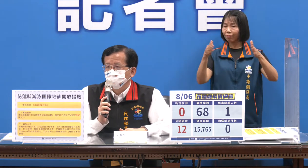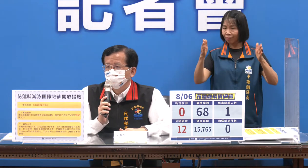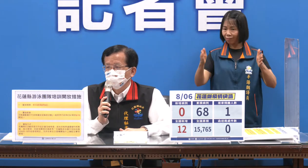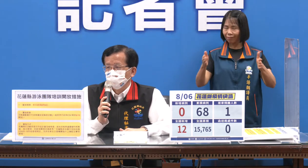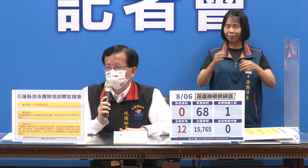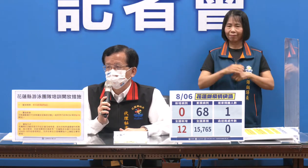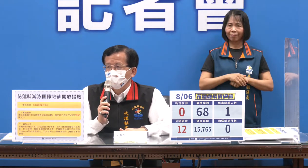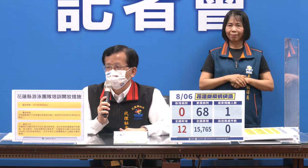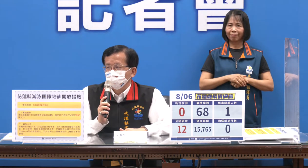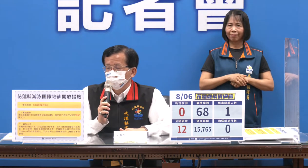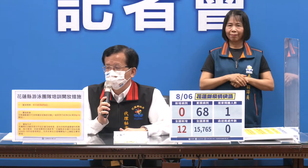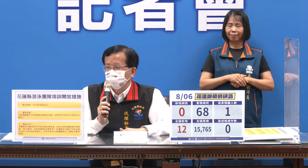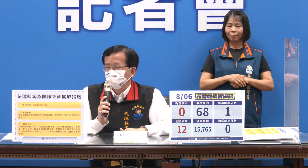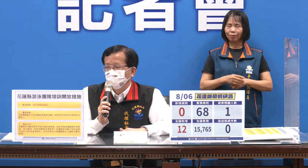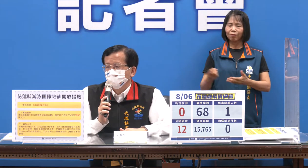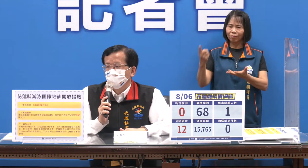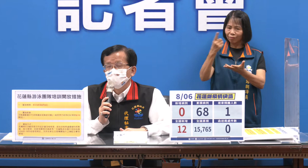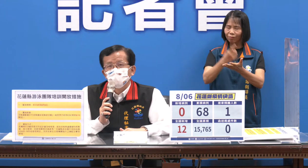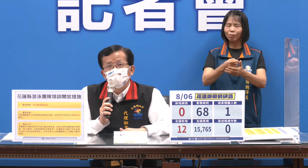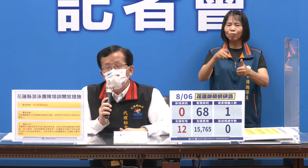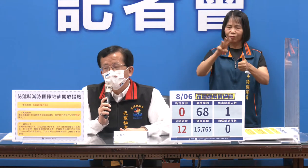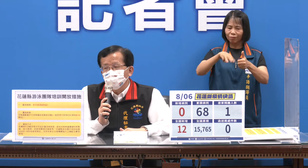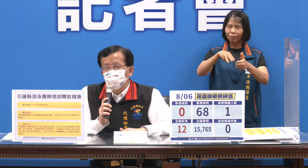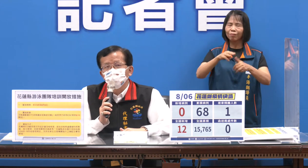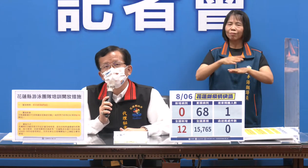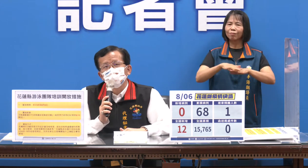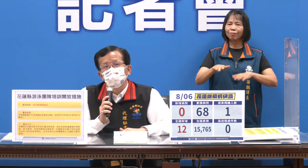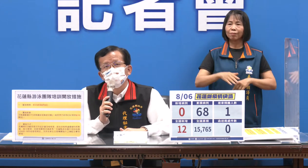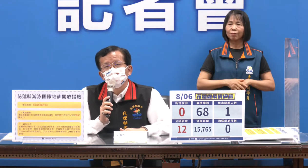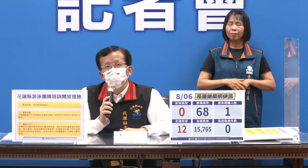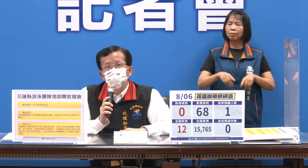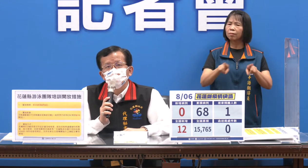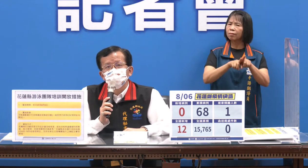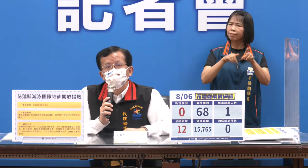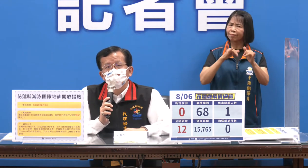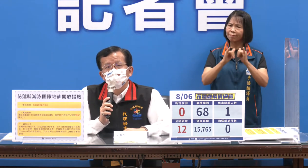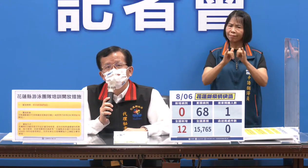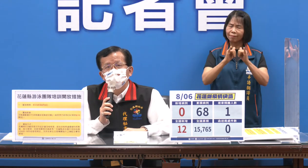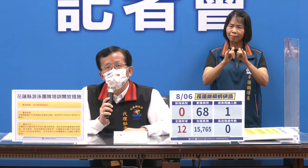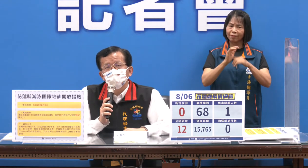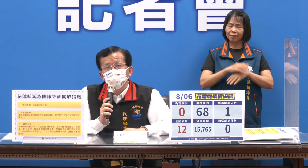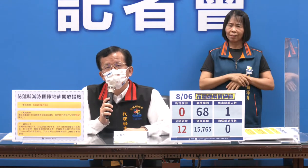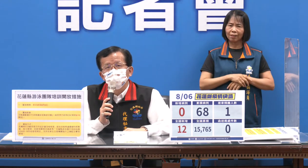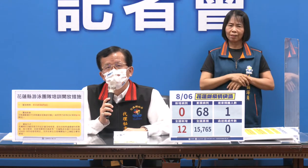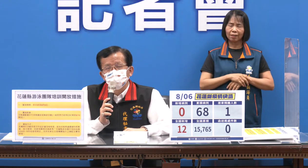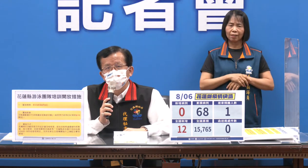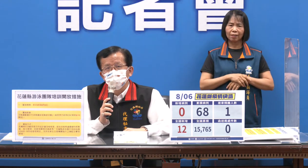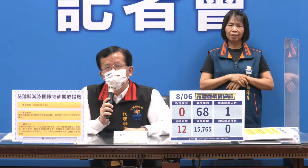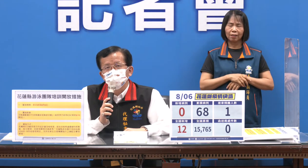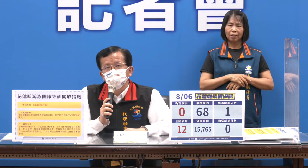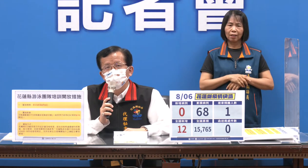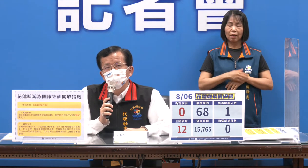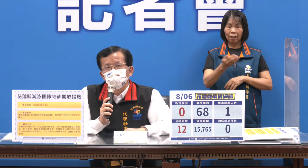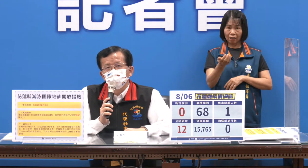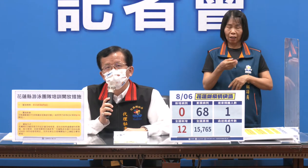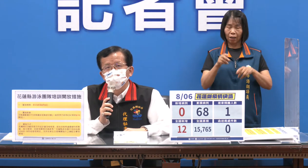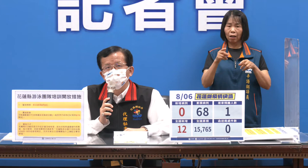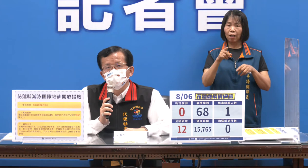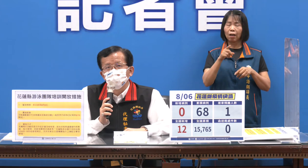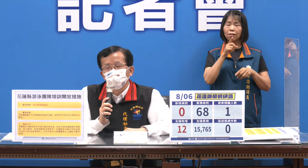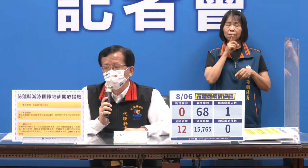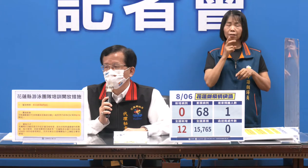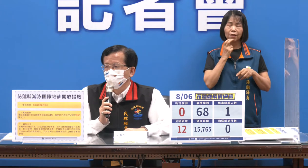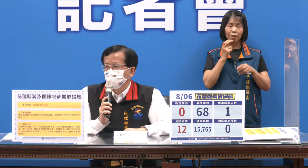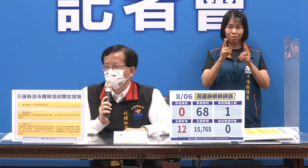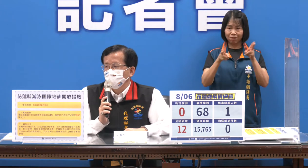来去参与培训。那一般民众就是刚刚CDC 有特别